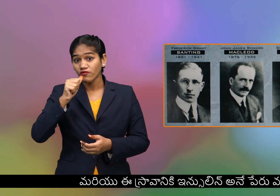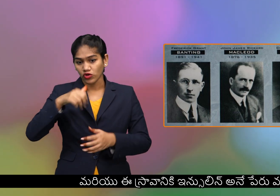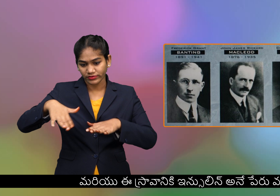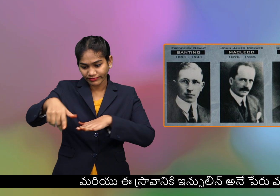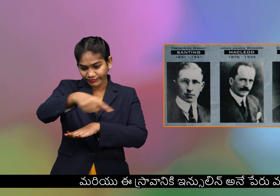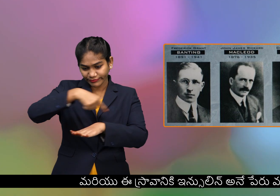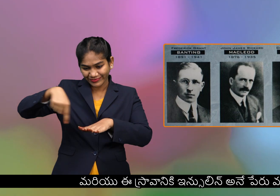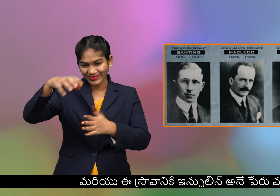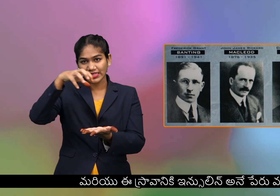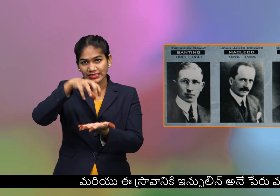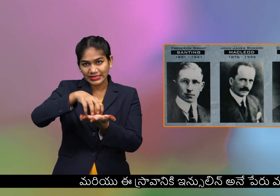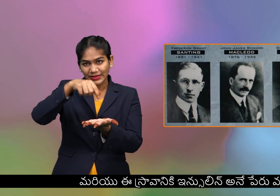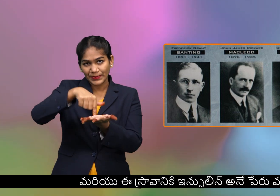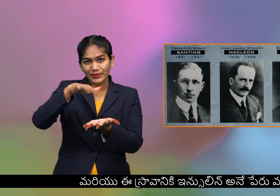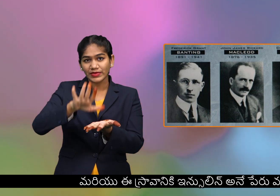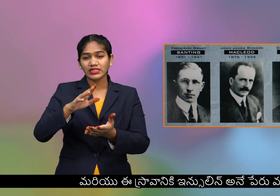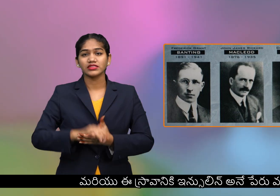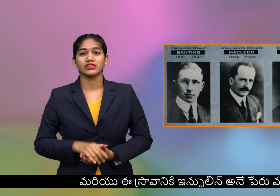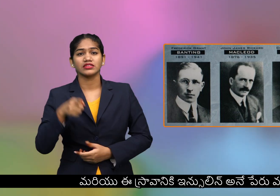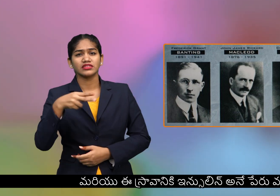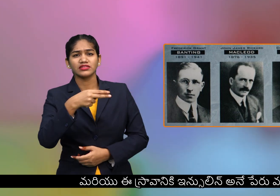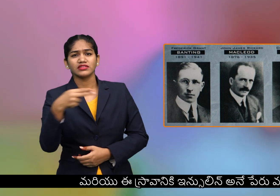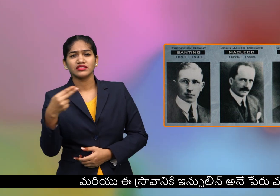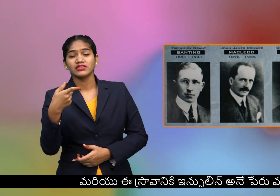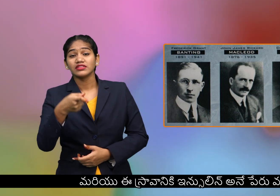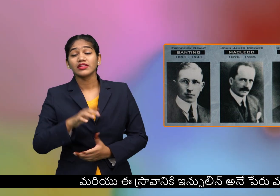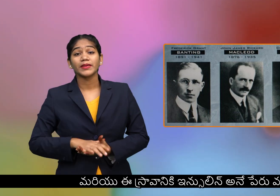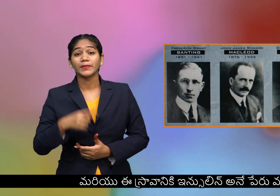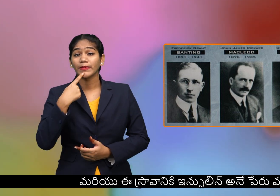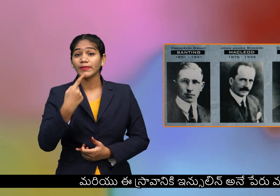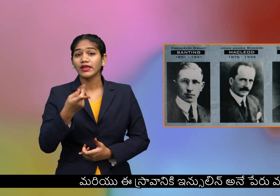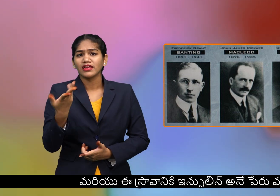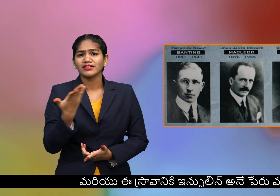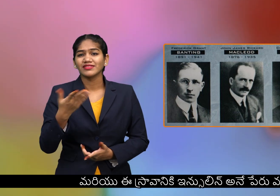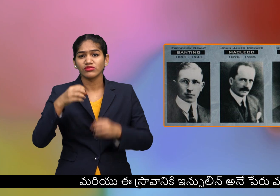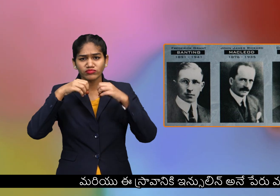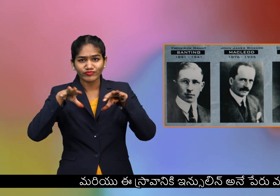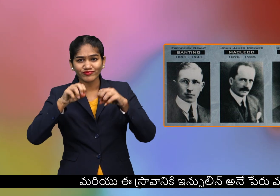మరియు ఈ స్రావానికి ఇన్సులిన్ అనే పేరు వచ్చింది.